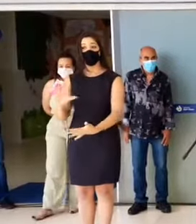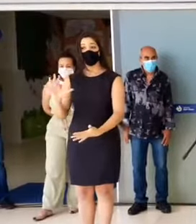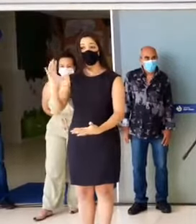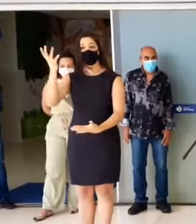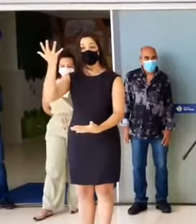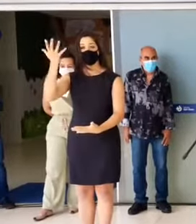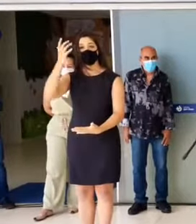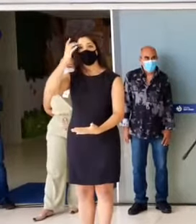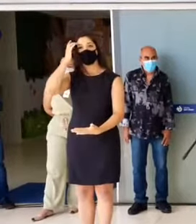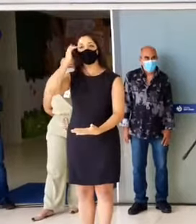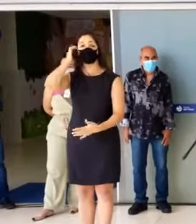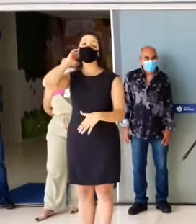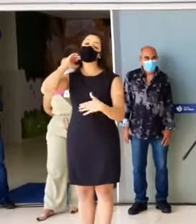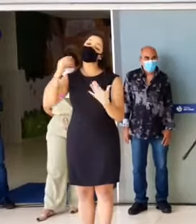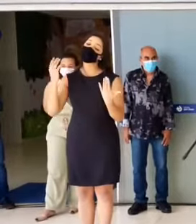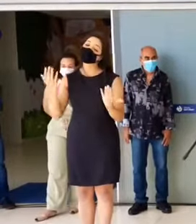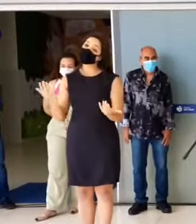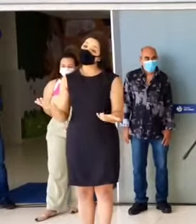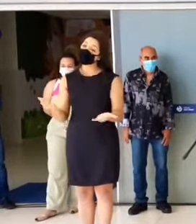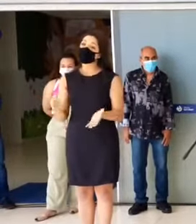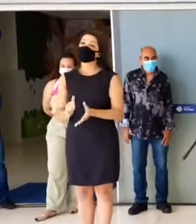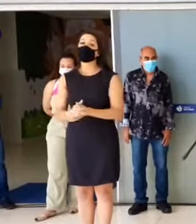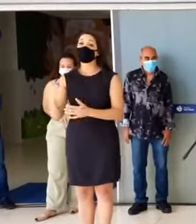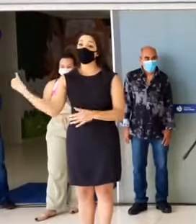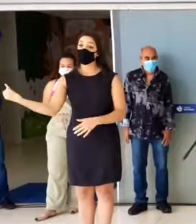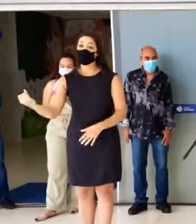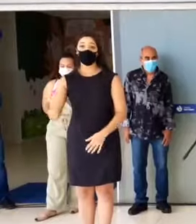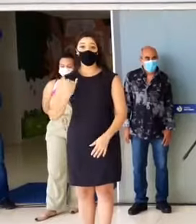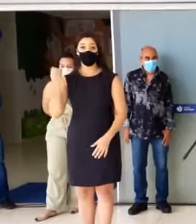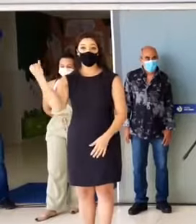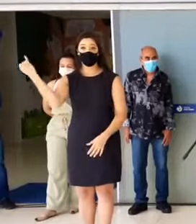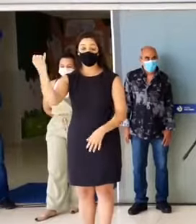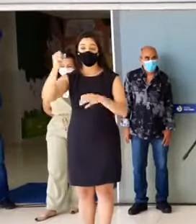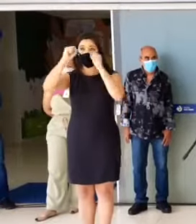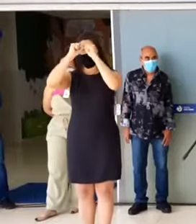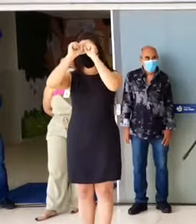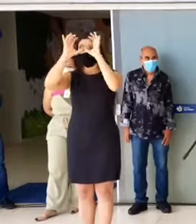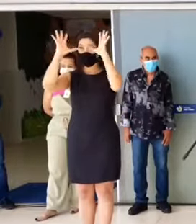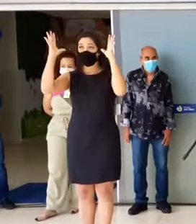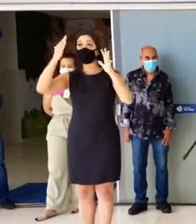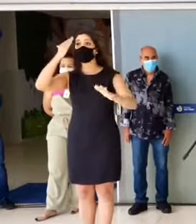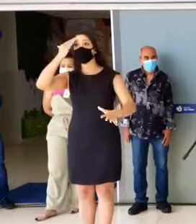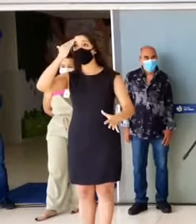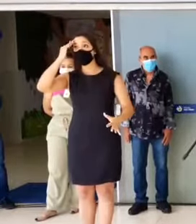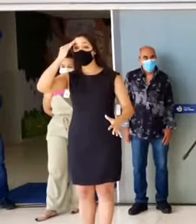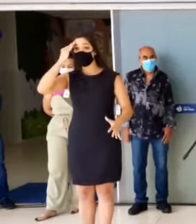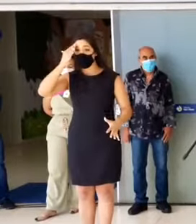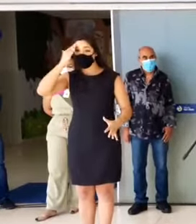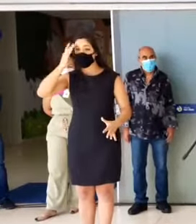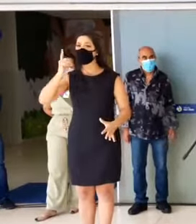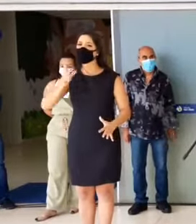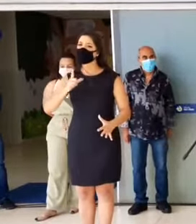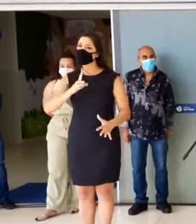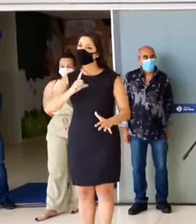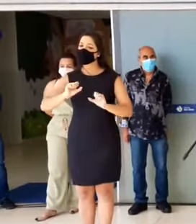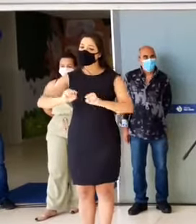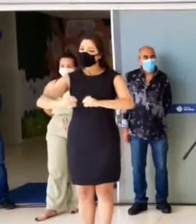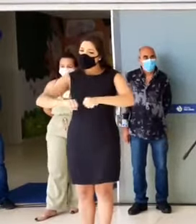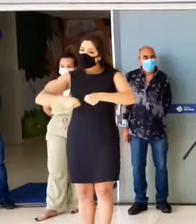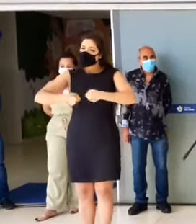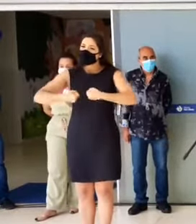existente. Então, isso é importante que fique claro, que houve um esforço